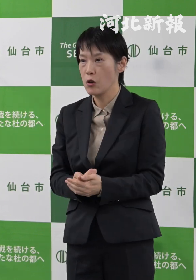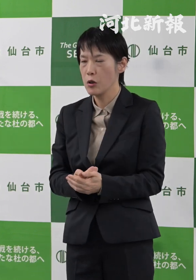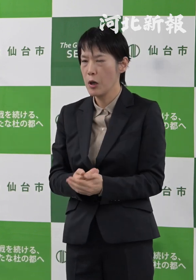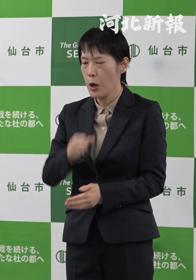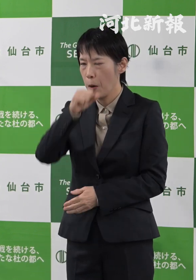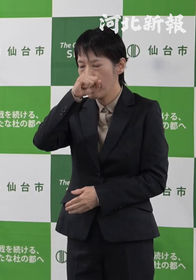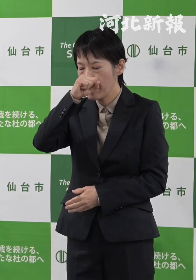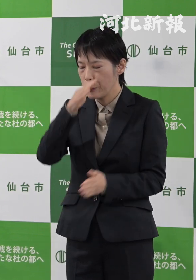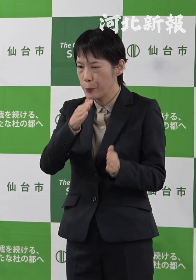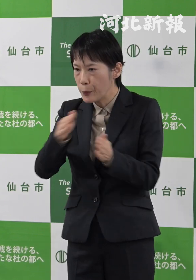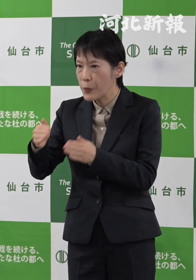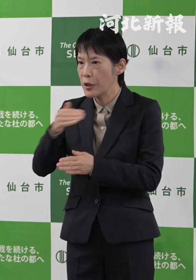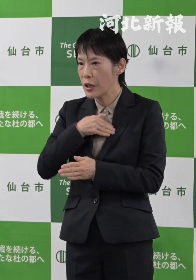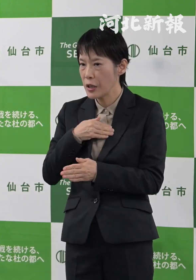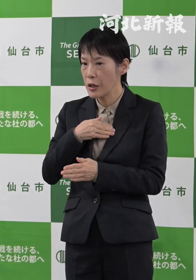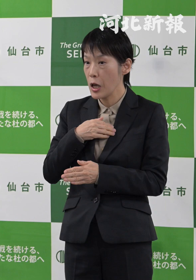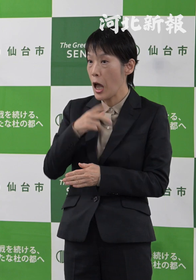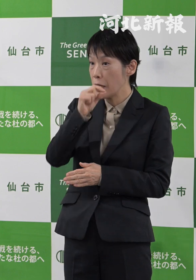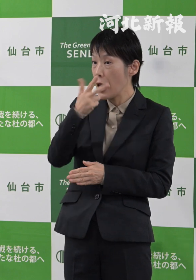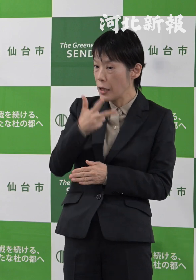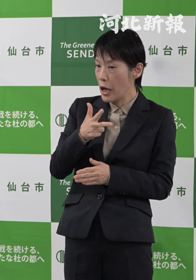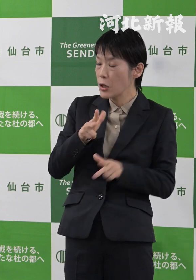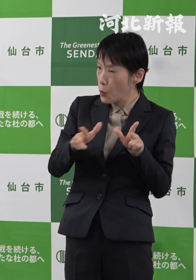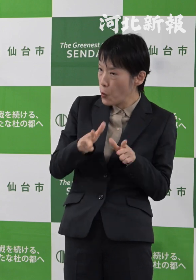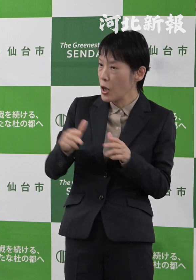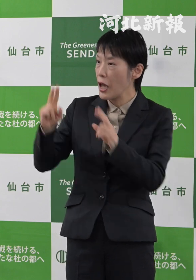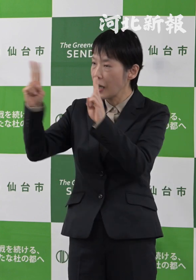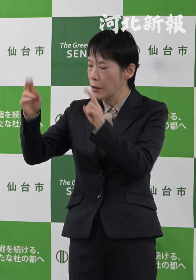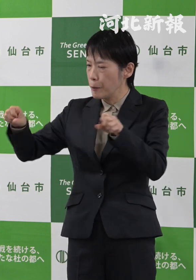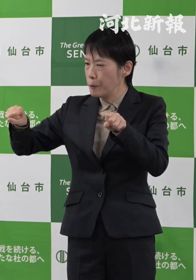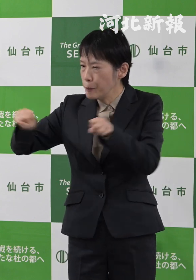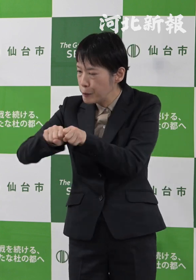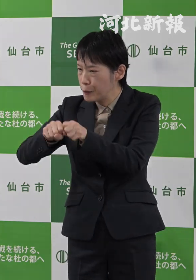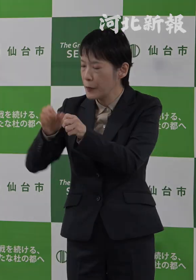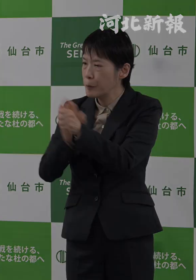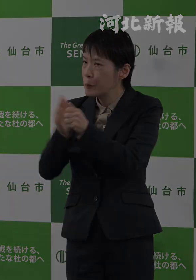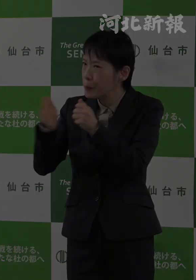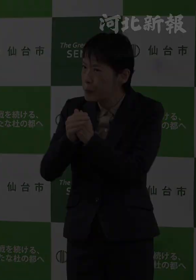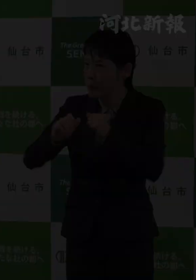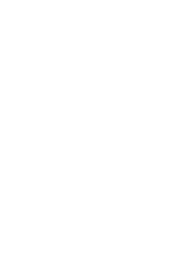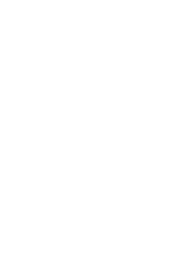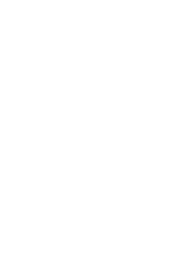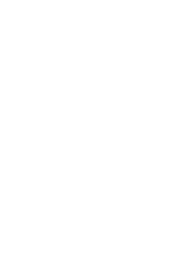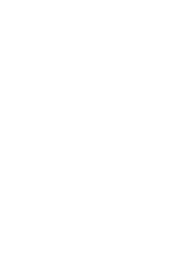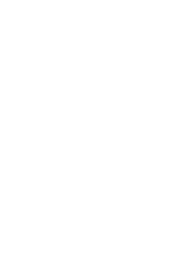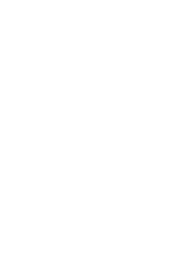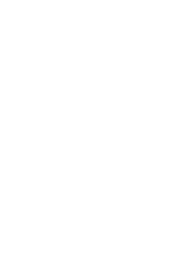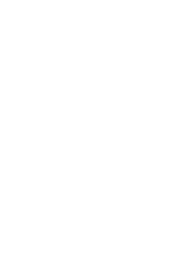に向けまして官民手を携えてしっかりと取り組んでまいりたいと思います。